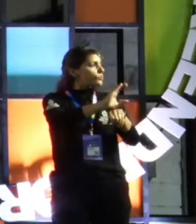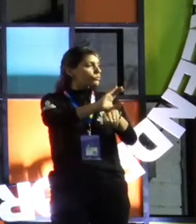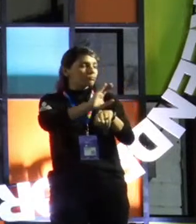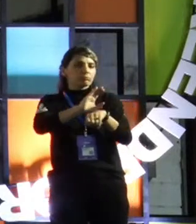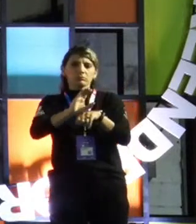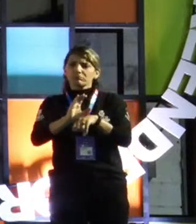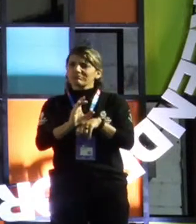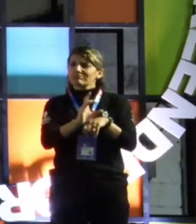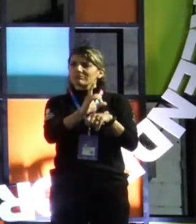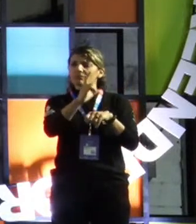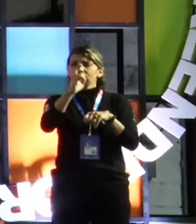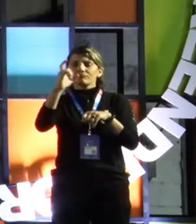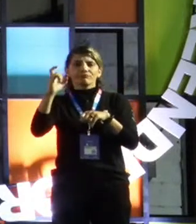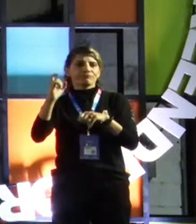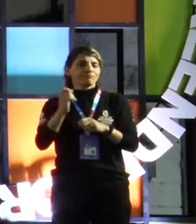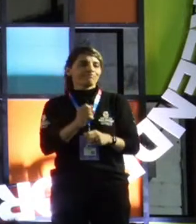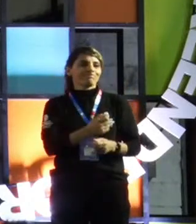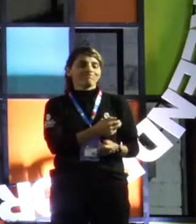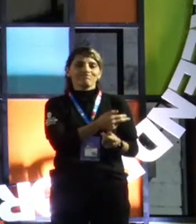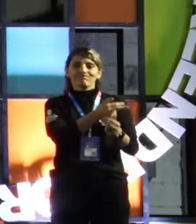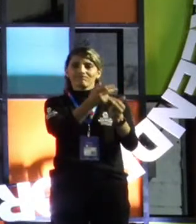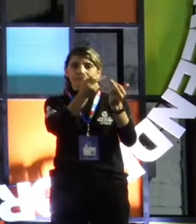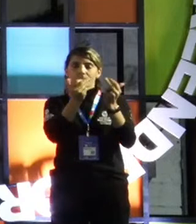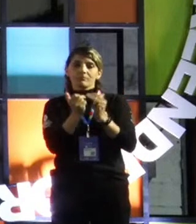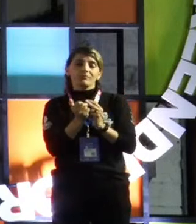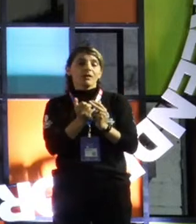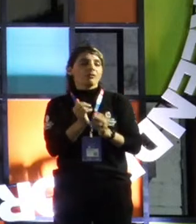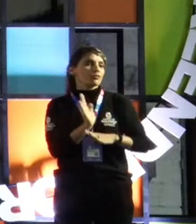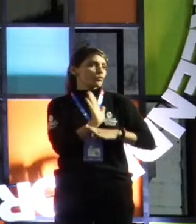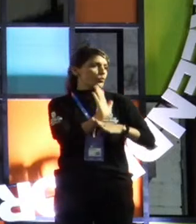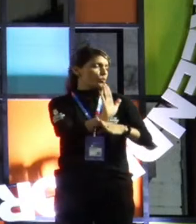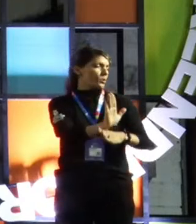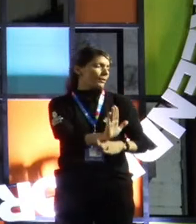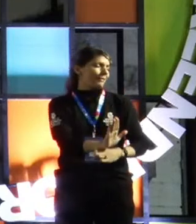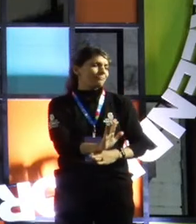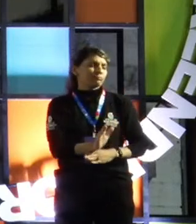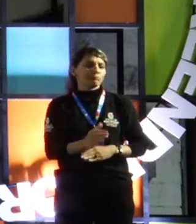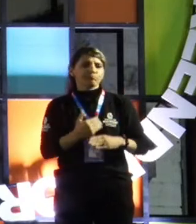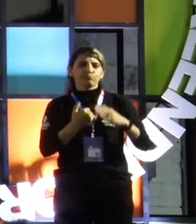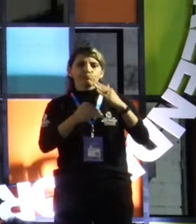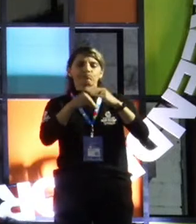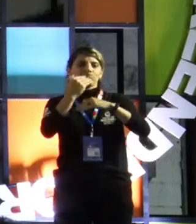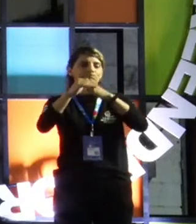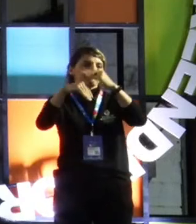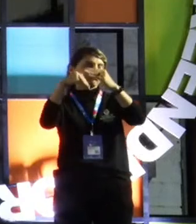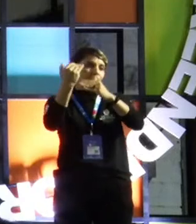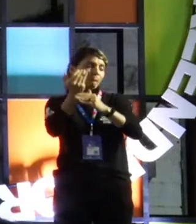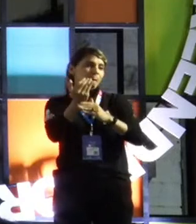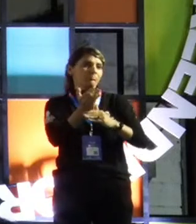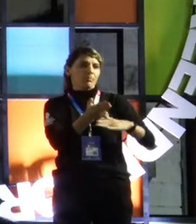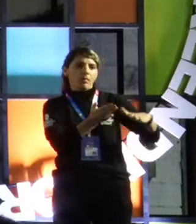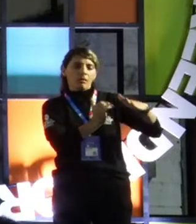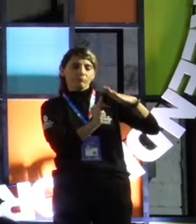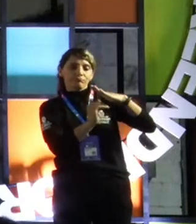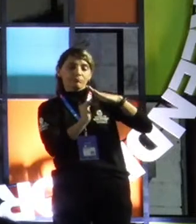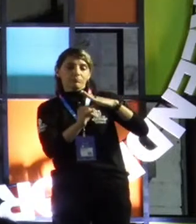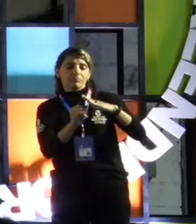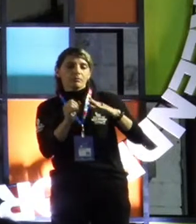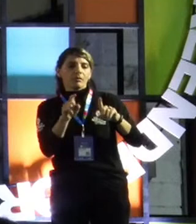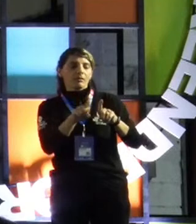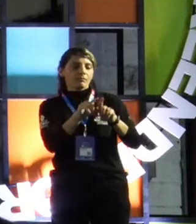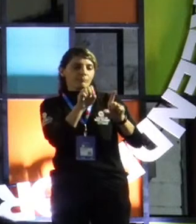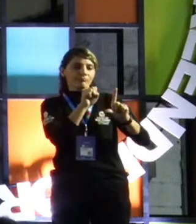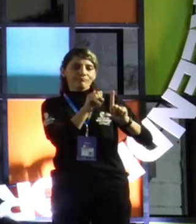fotos. Isso ainda está em alta e vai te ajudar muito a crescer na sua monetização, na sua carreira de influenciador